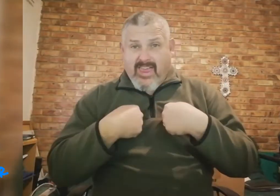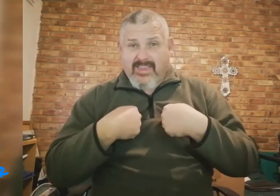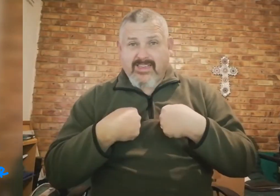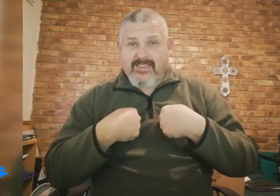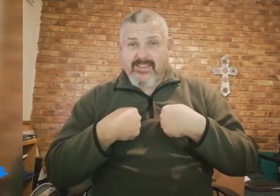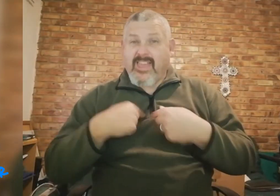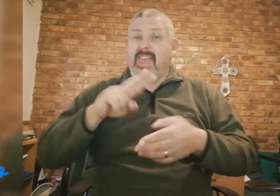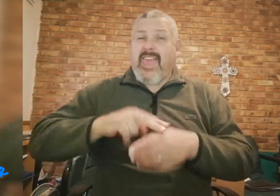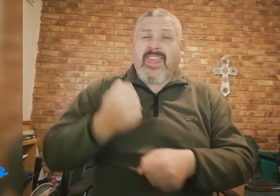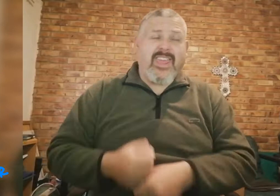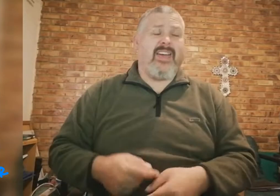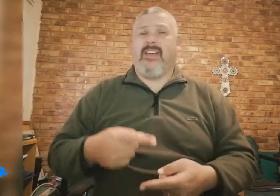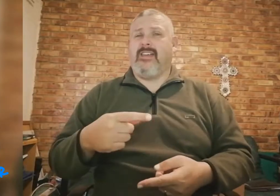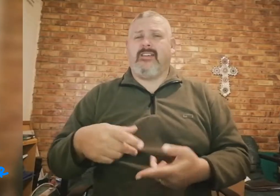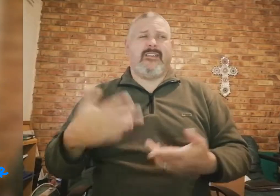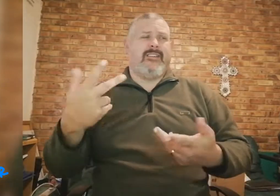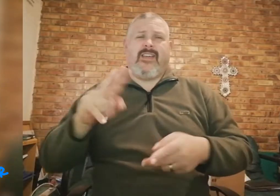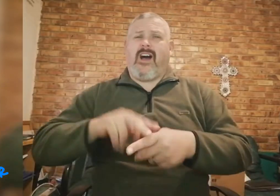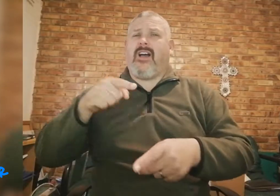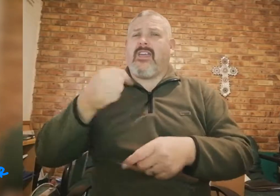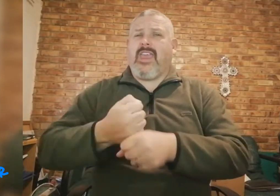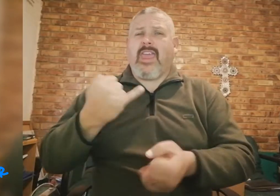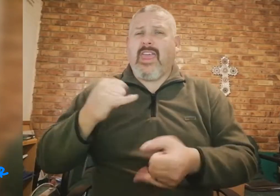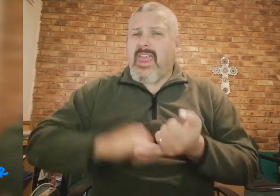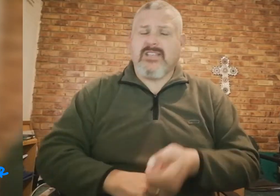ek ingee ach jy is